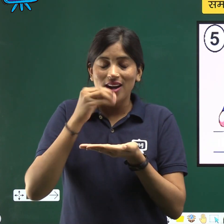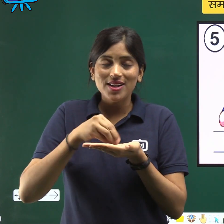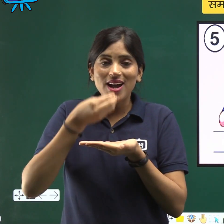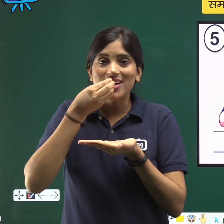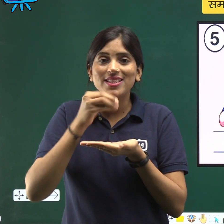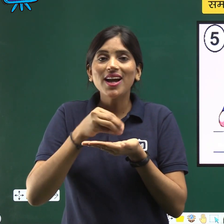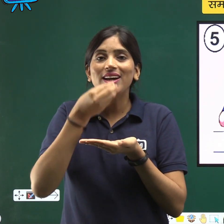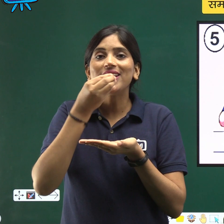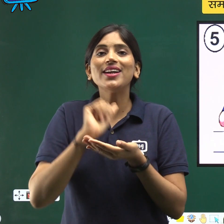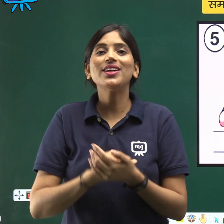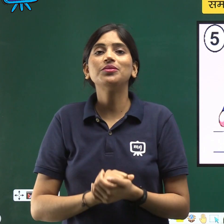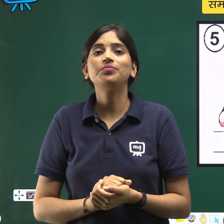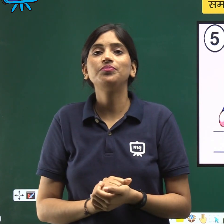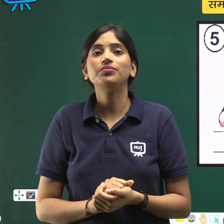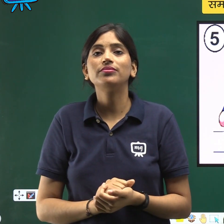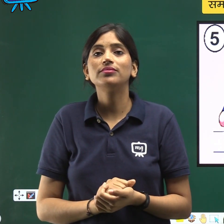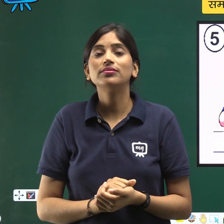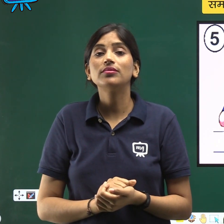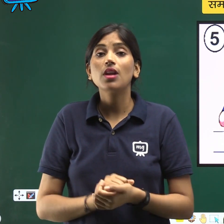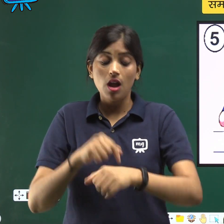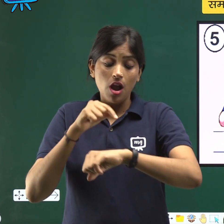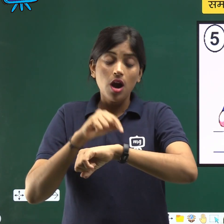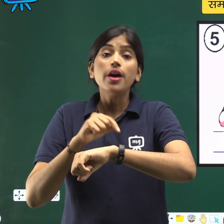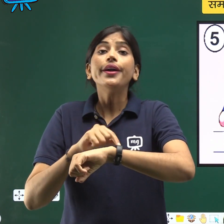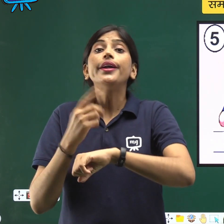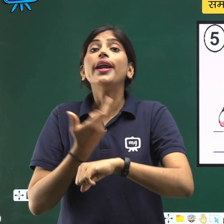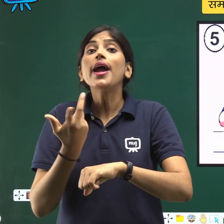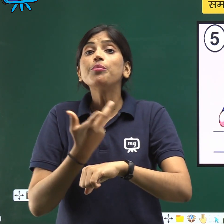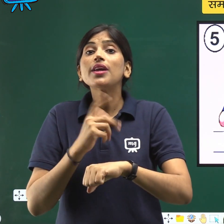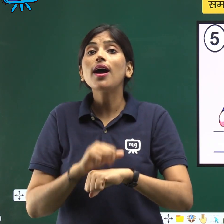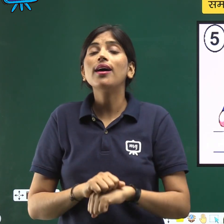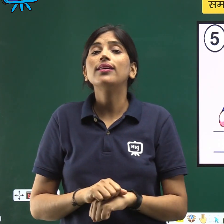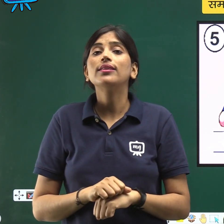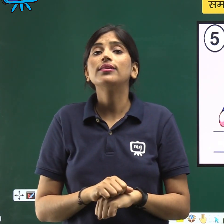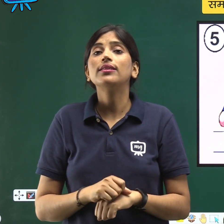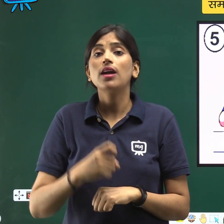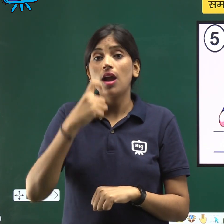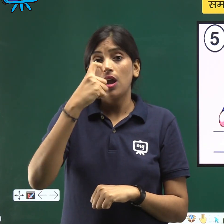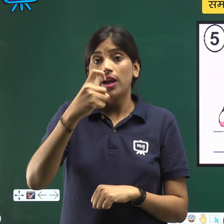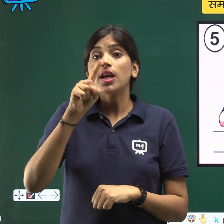रहा है। कितने बजे करना चाहिए?